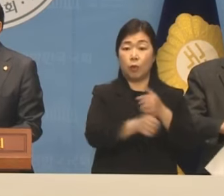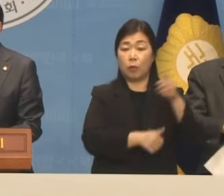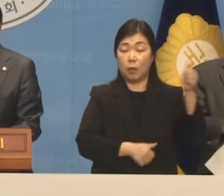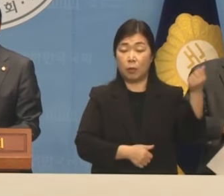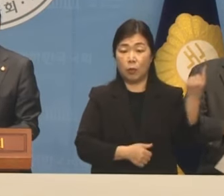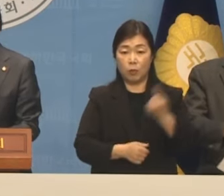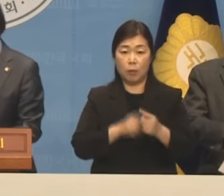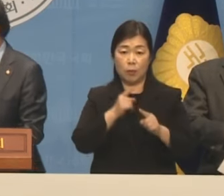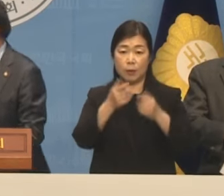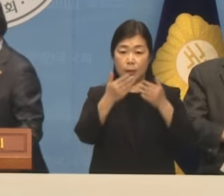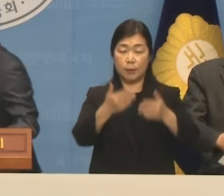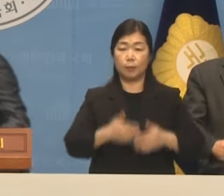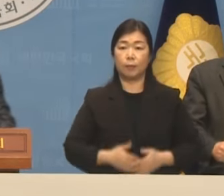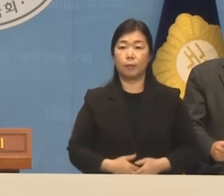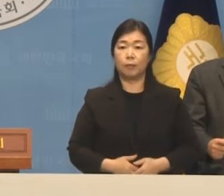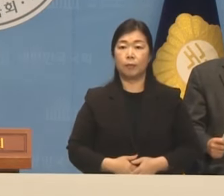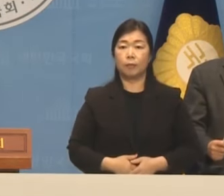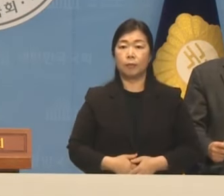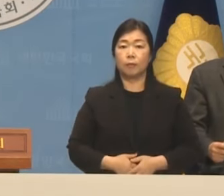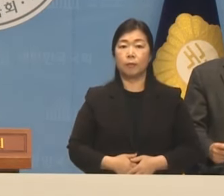공동운영위원장께서 해주시겠습니다.